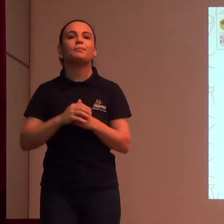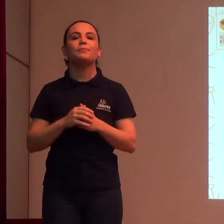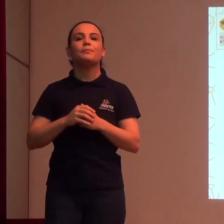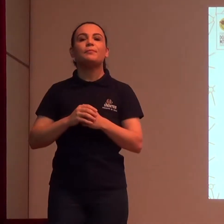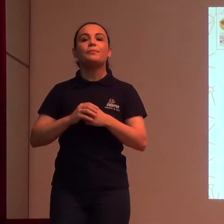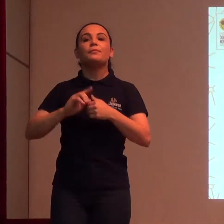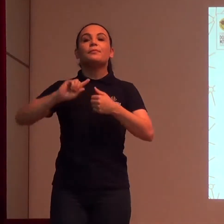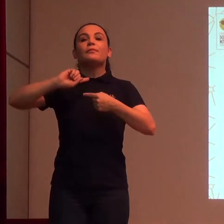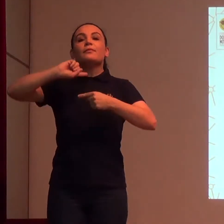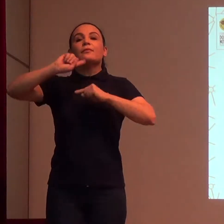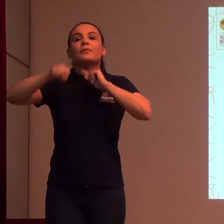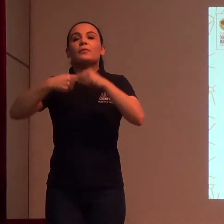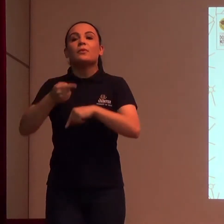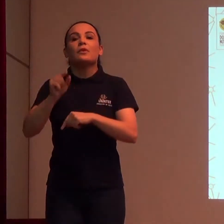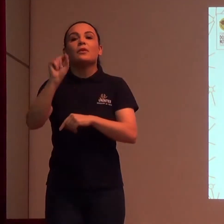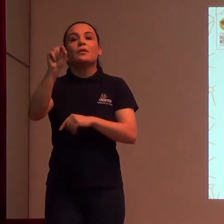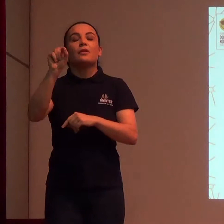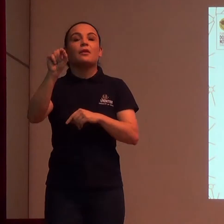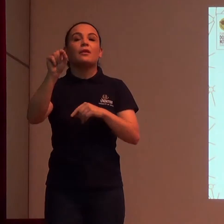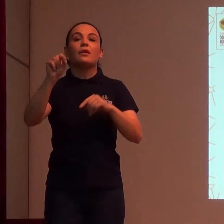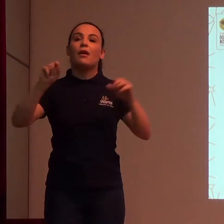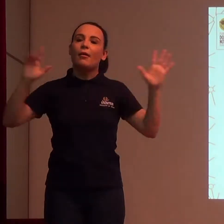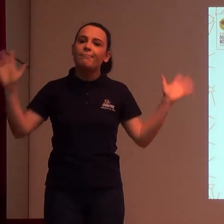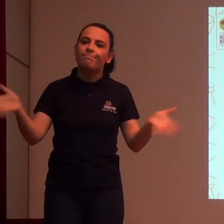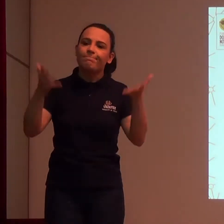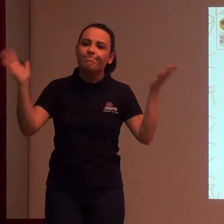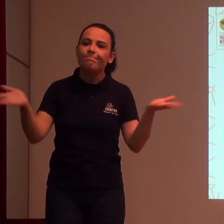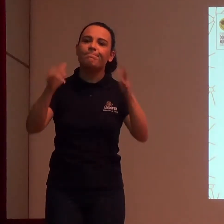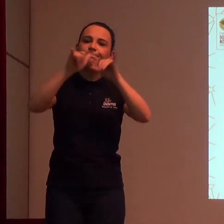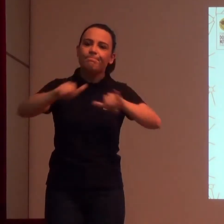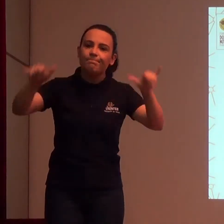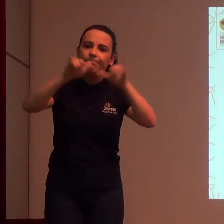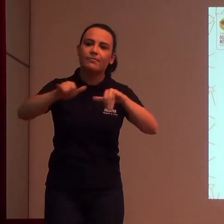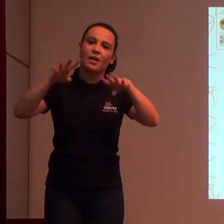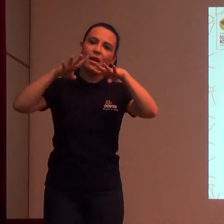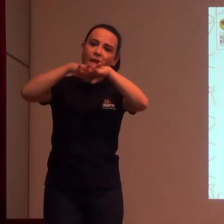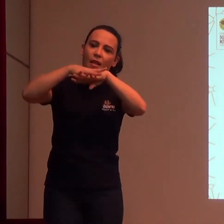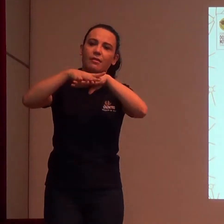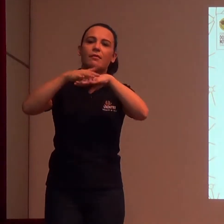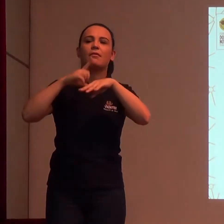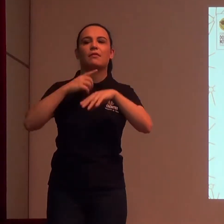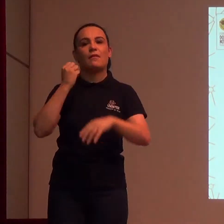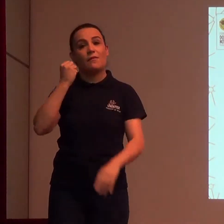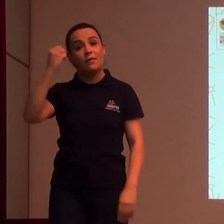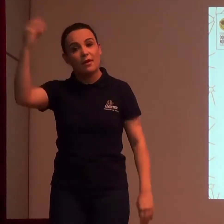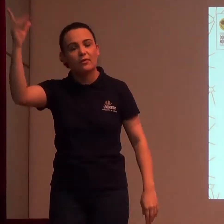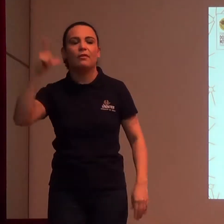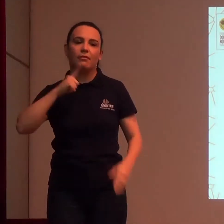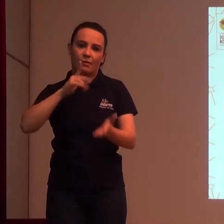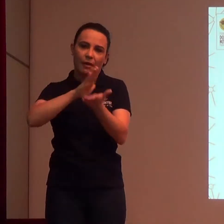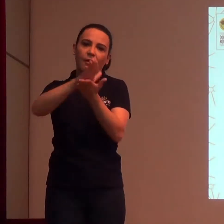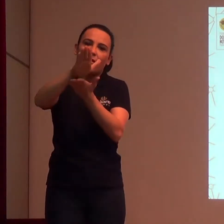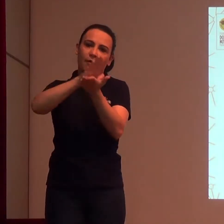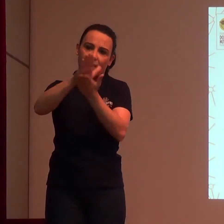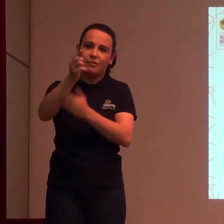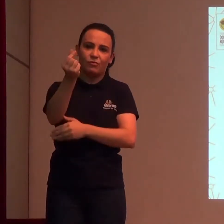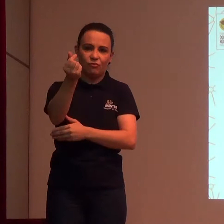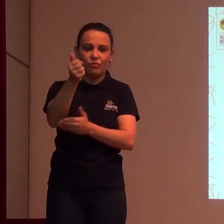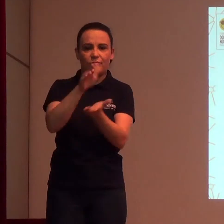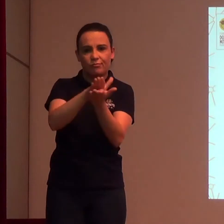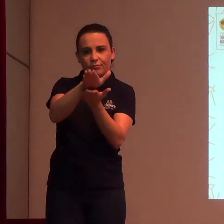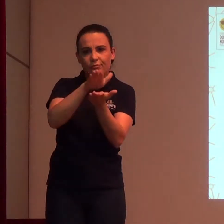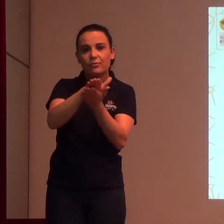essa parte de mobilização da rede, né? Então a gente precisa viajar, tem um custo disso, e a gente faz via lei de